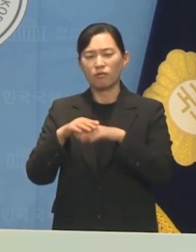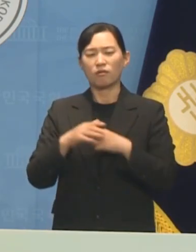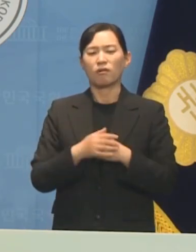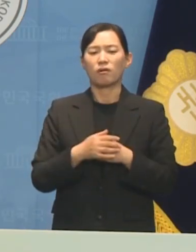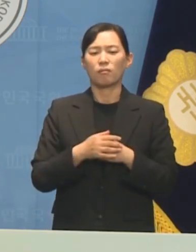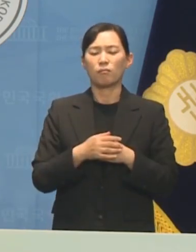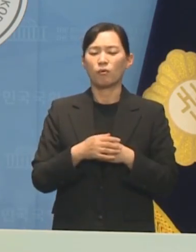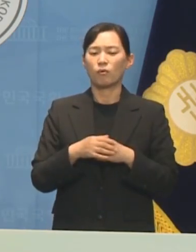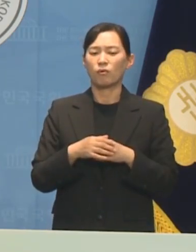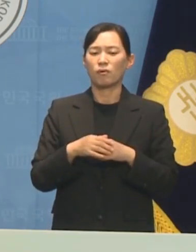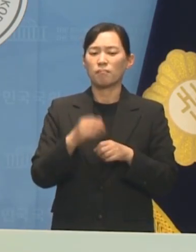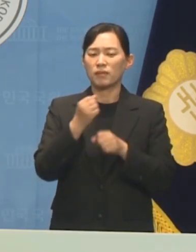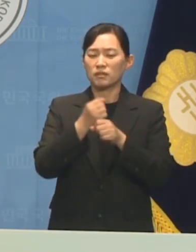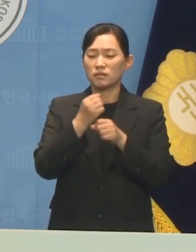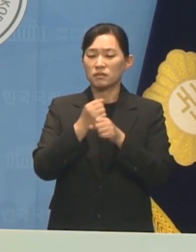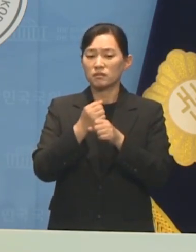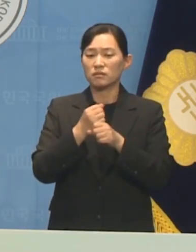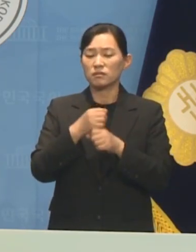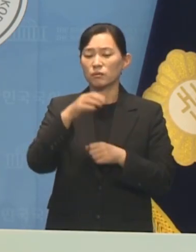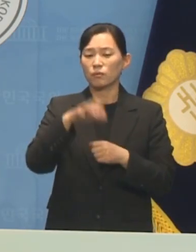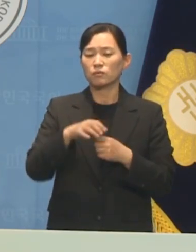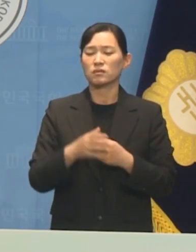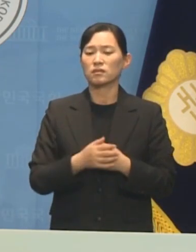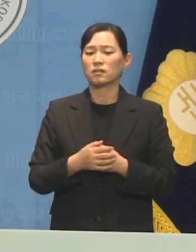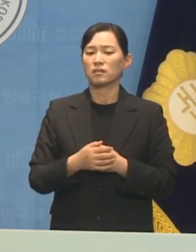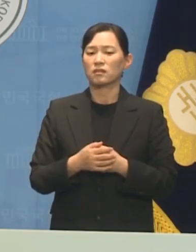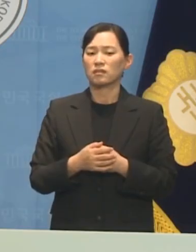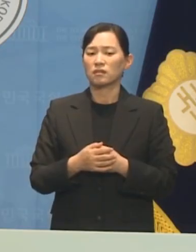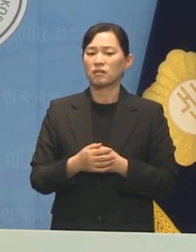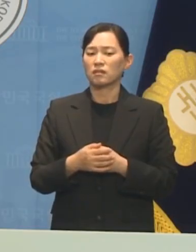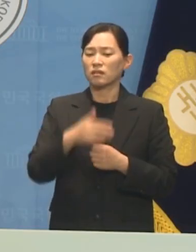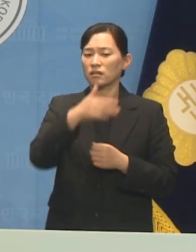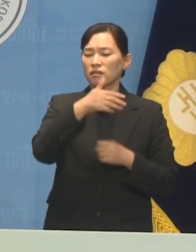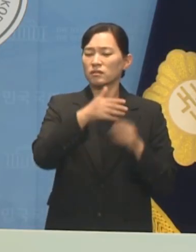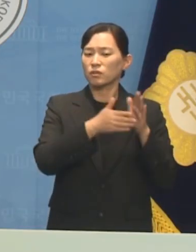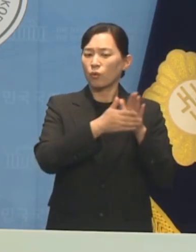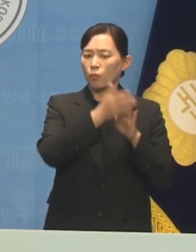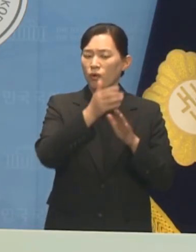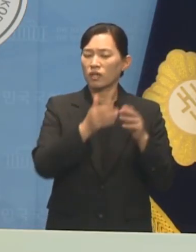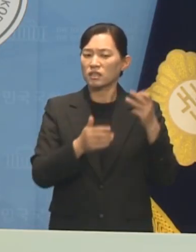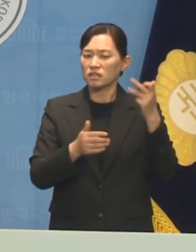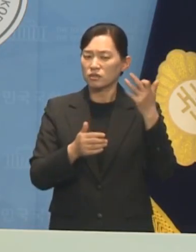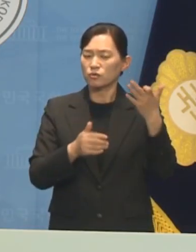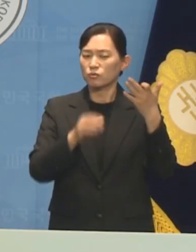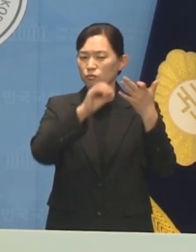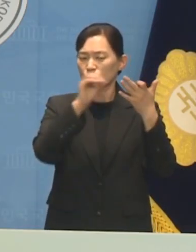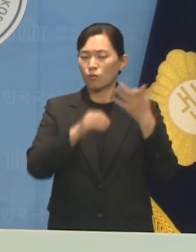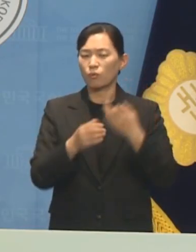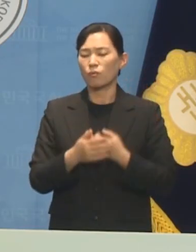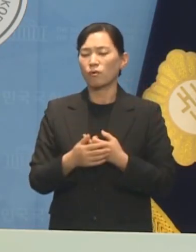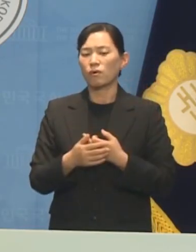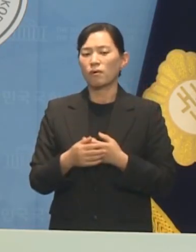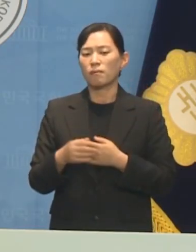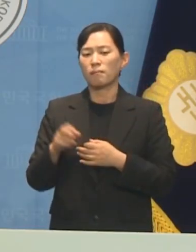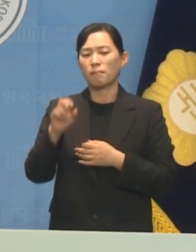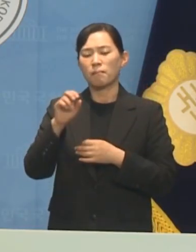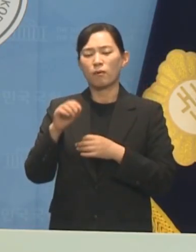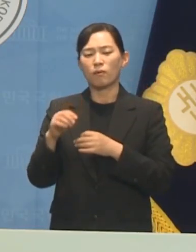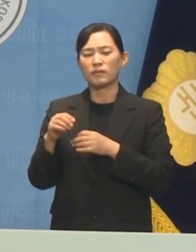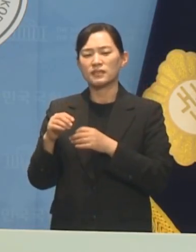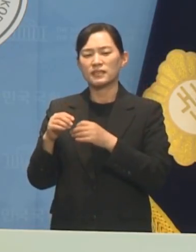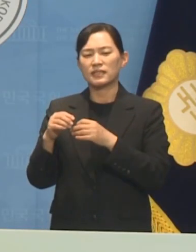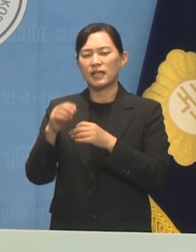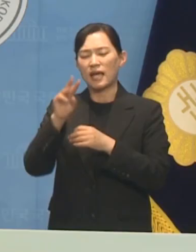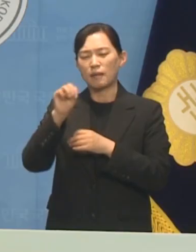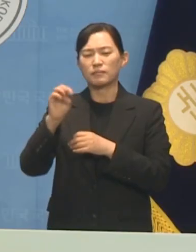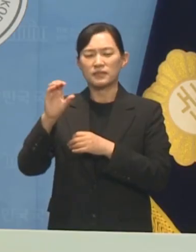각각 40.5%를, 청원아이스가 19%를, 정의동 회장은 마이크로필터 지분 80%,